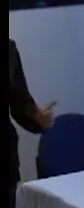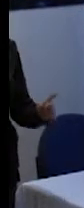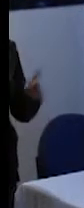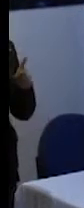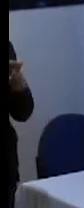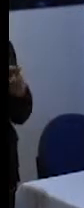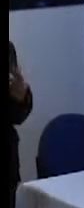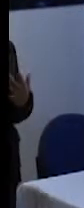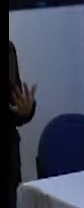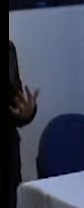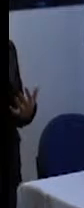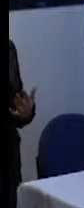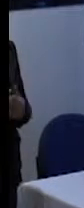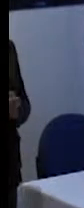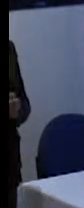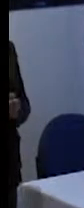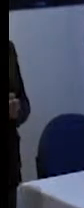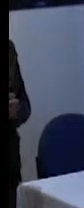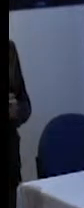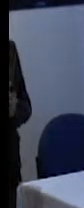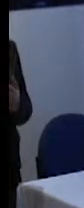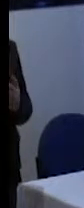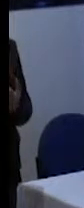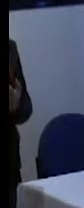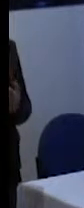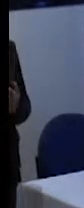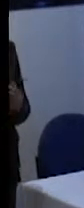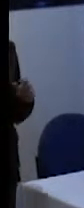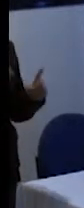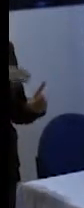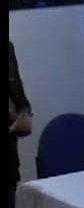propósito de llevar adelante una maestría